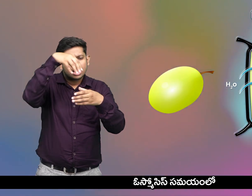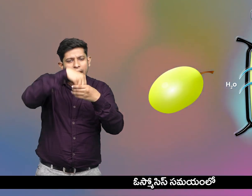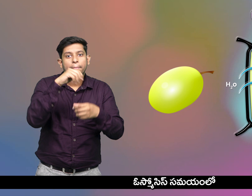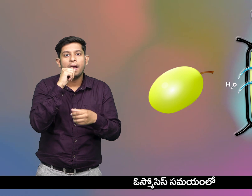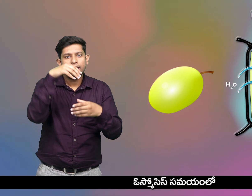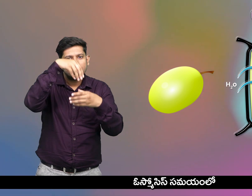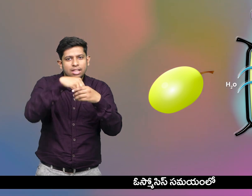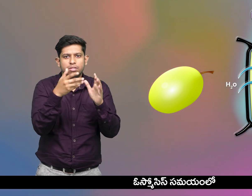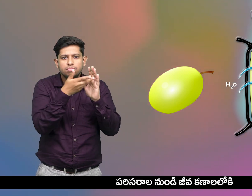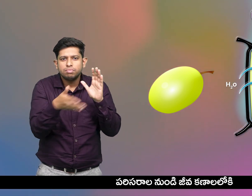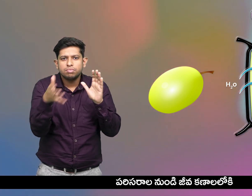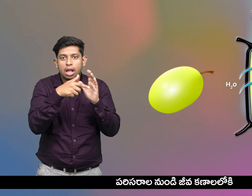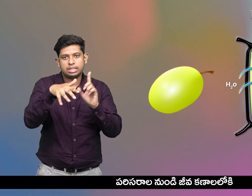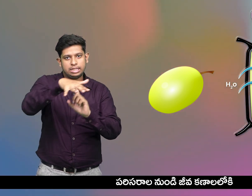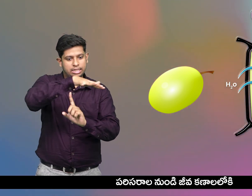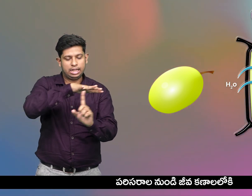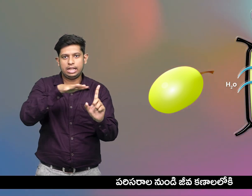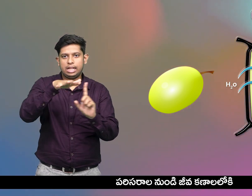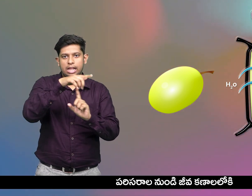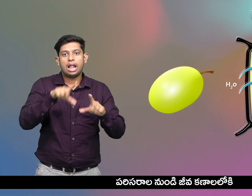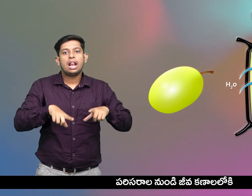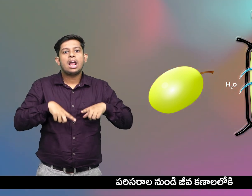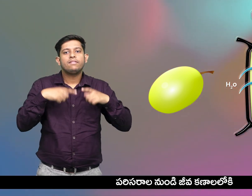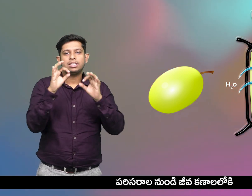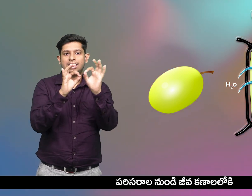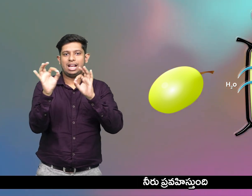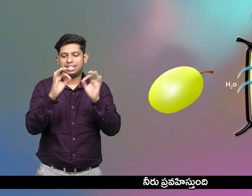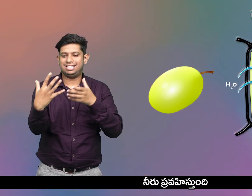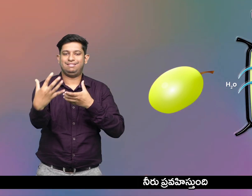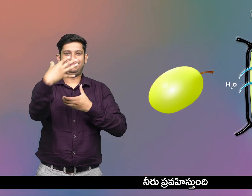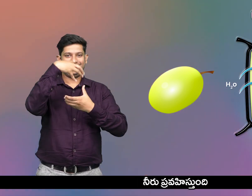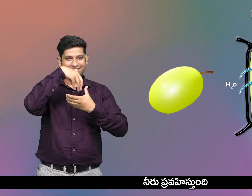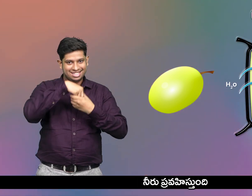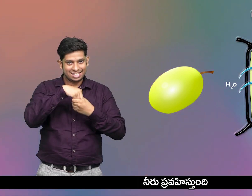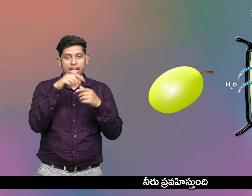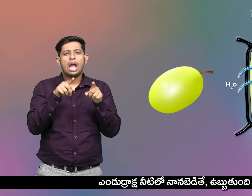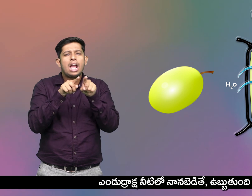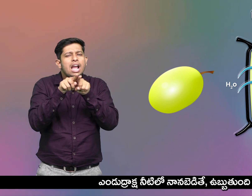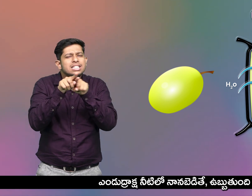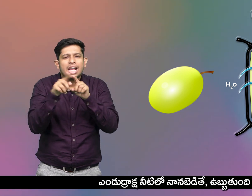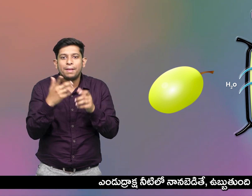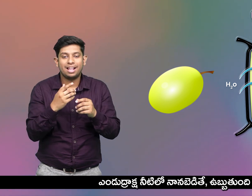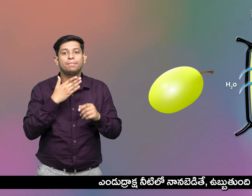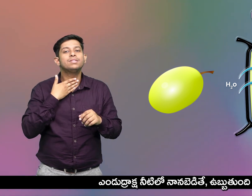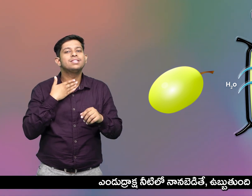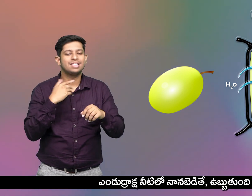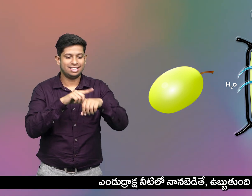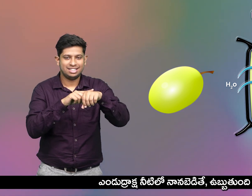ఓస్మోసిస్ సమయంలో పరిసరాల నుండి జీవి కణాలలోకి నీరు ప్రవహిస్తుంది. ఎండుద్రాక్ష నీటిలో